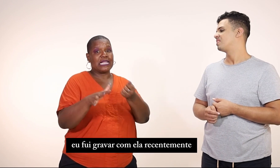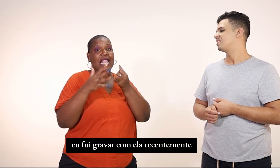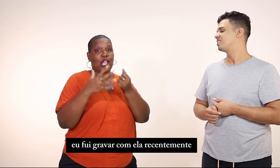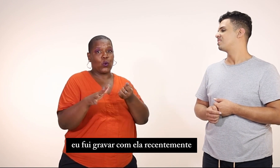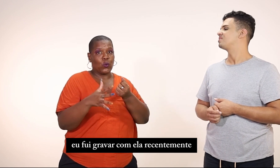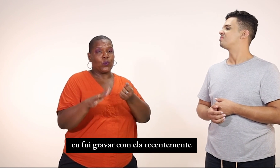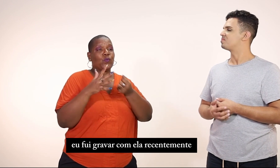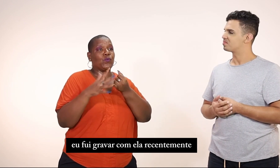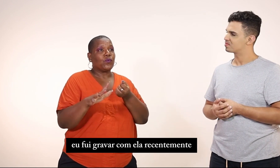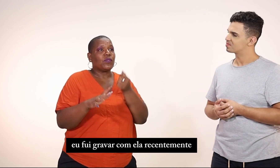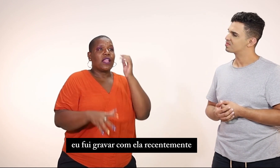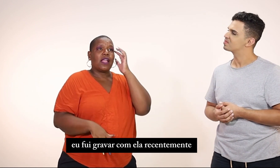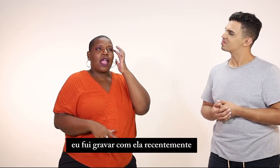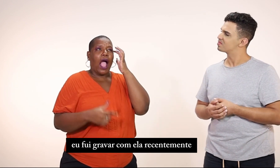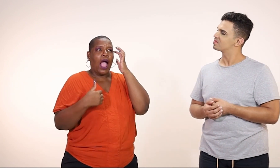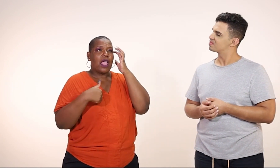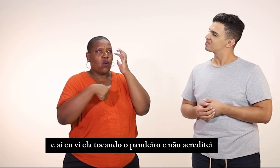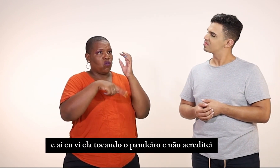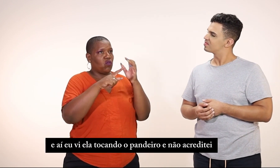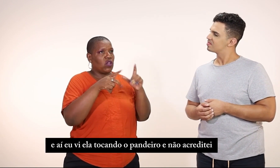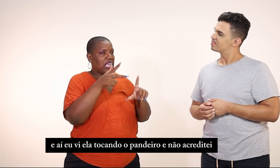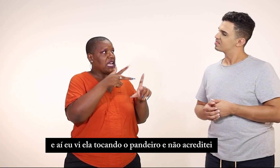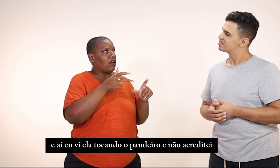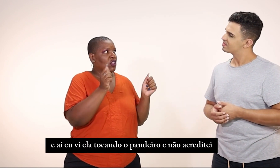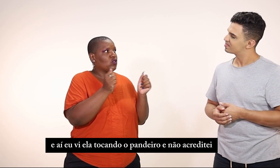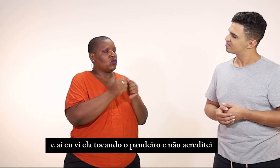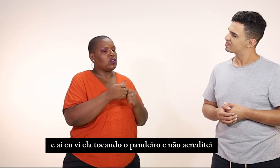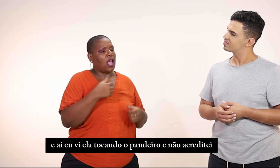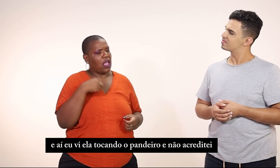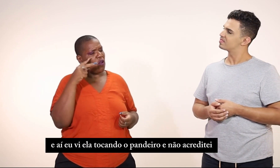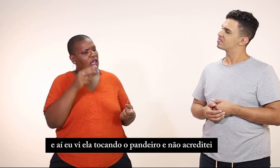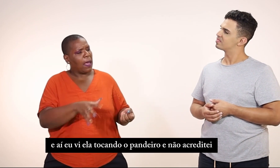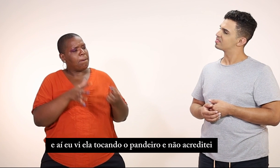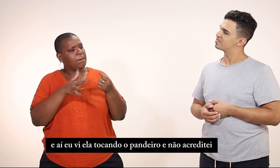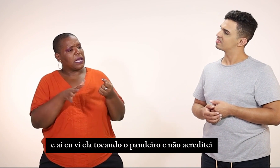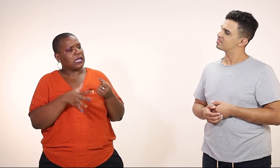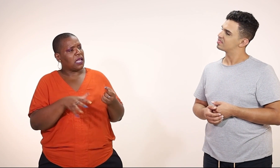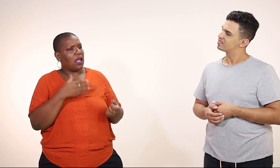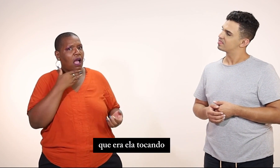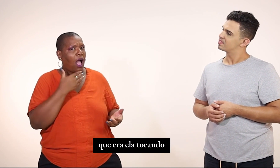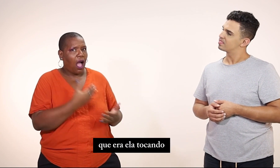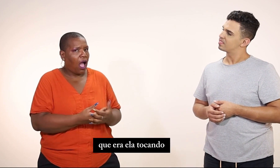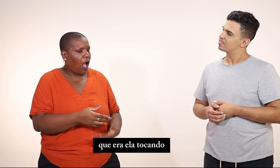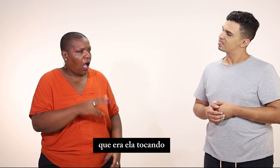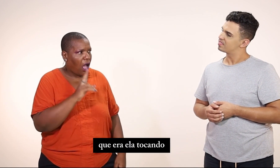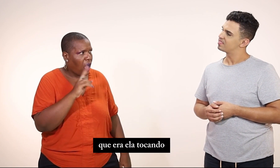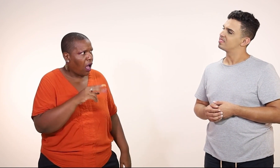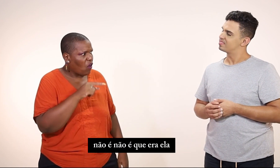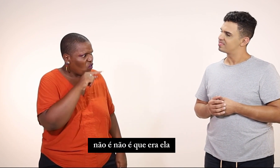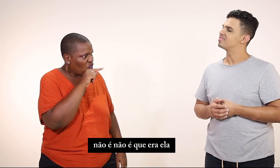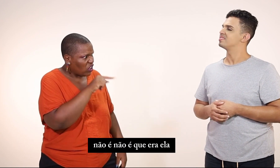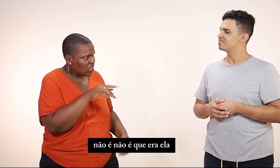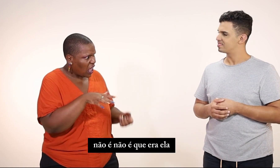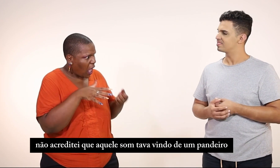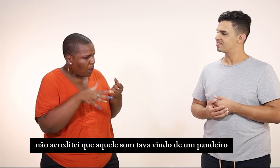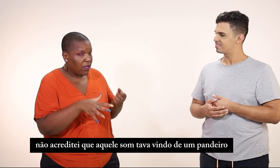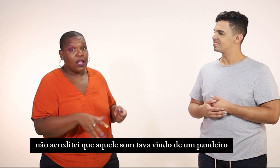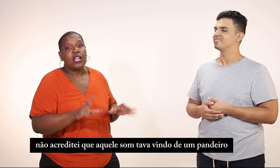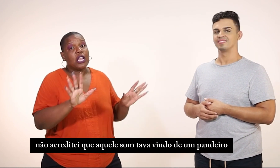Eu fui gravar com ela recentemente, e aí eu vi ela tocando pandeiro e não acreditei que era ela tocando um pandeiro. Não é que era ela, não acreditei que aquele som